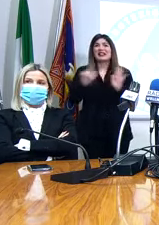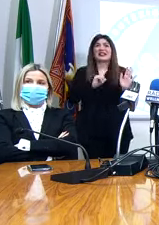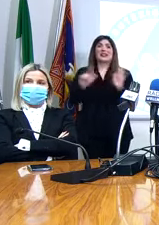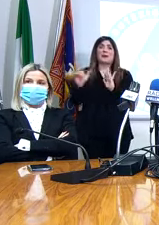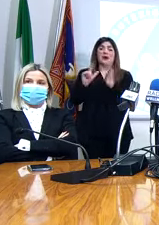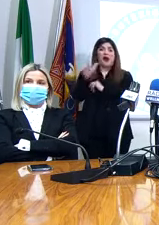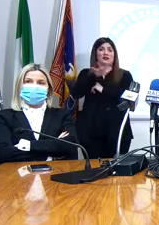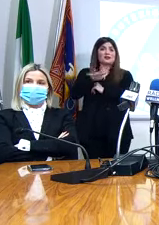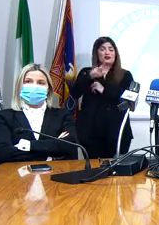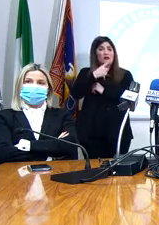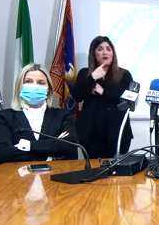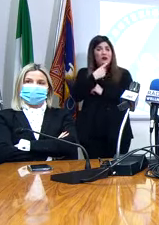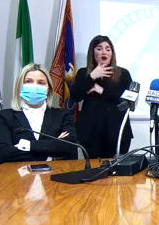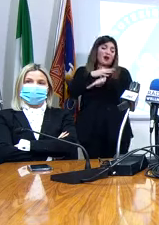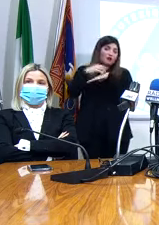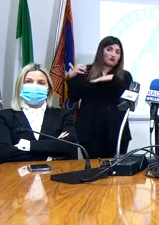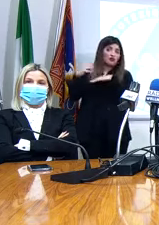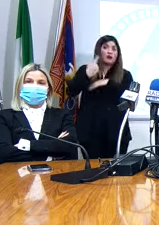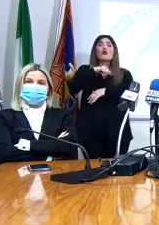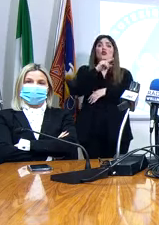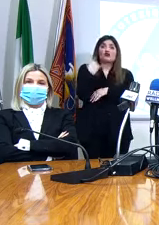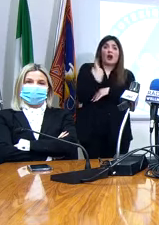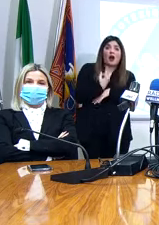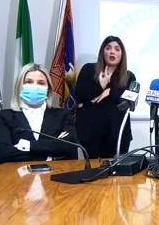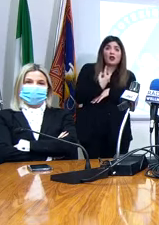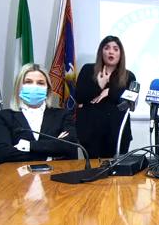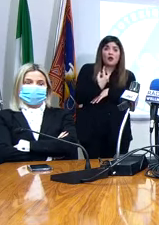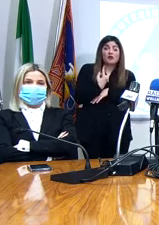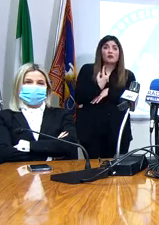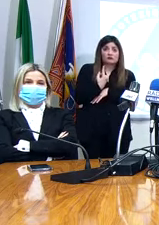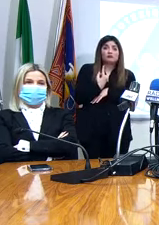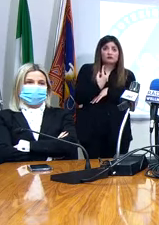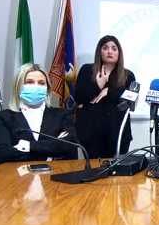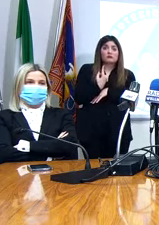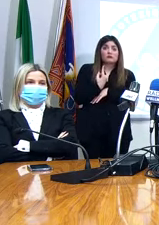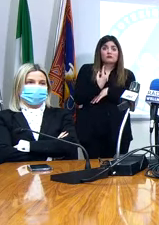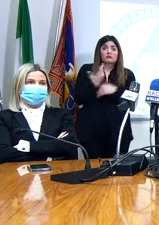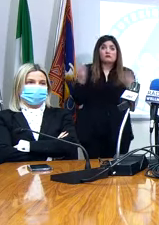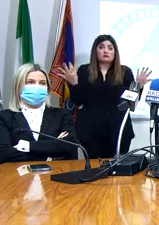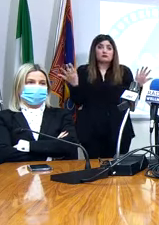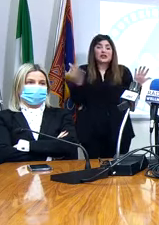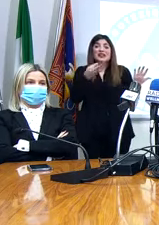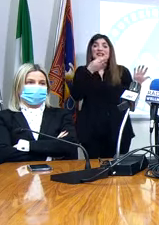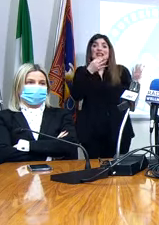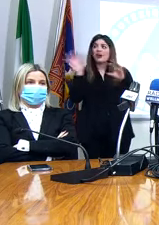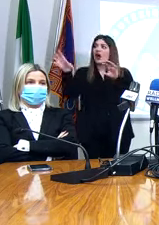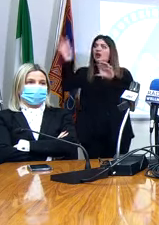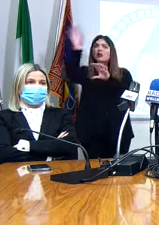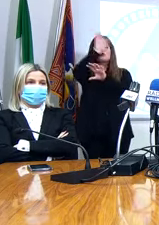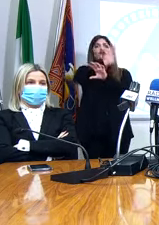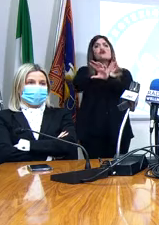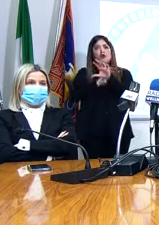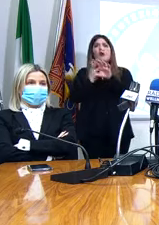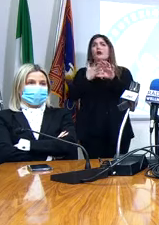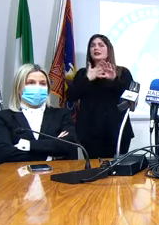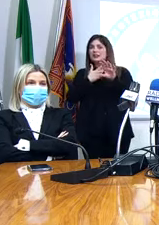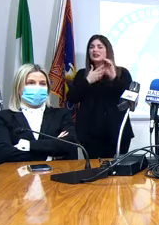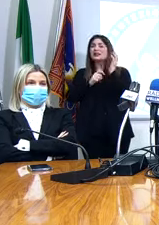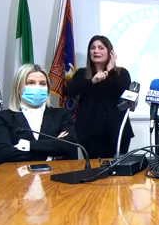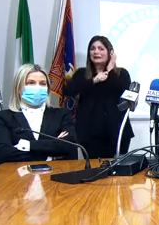eravamo in giallo, o il Friuli Venezia Giulia, idem, 3 settimane di zona arancione quando noi eravamo in giallo. Però oggi vediamo che, nonostante